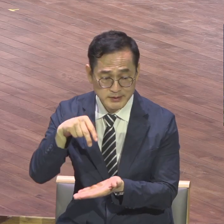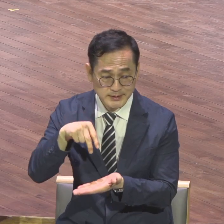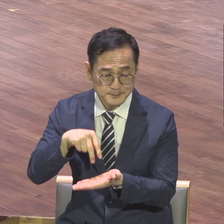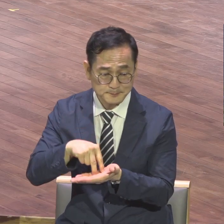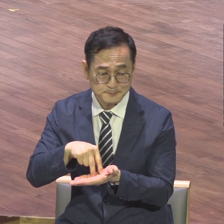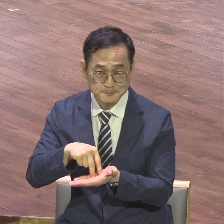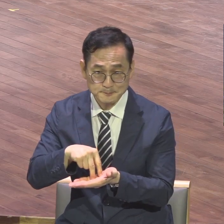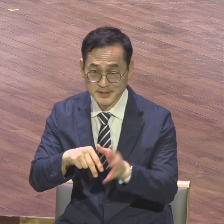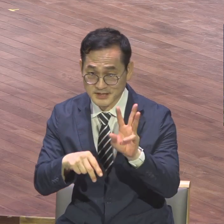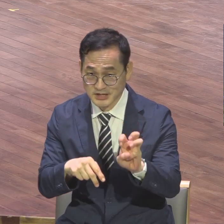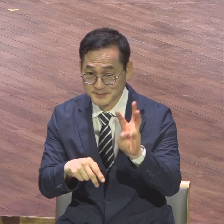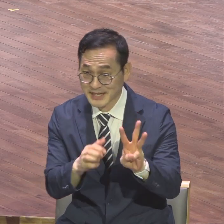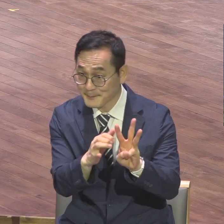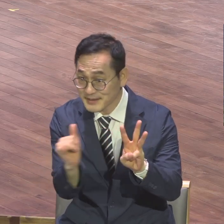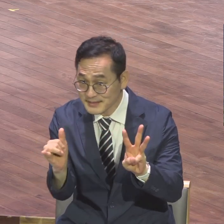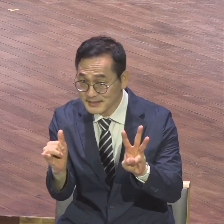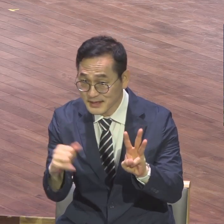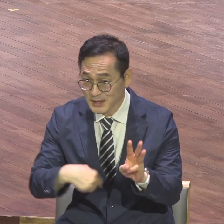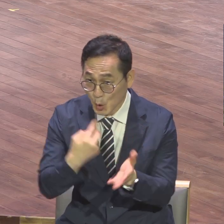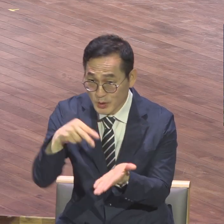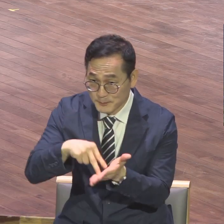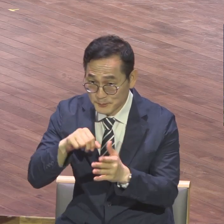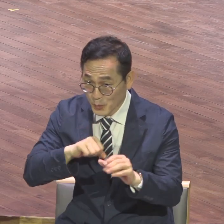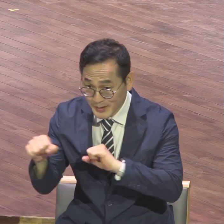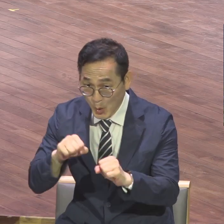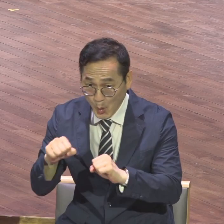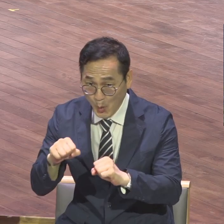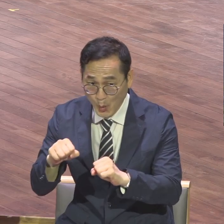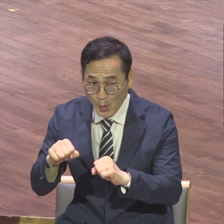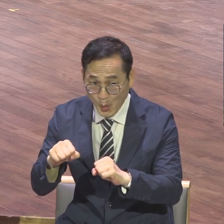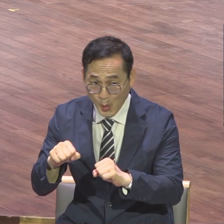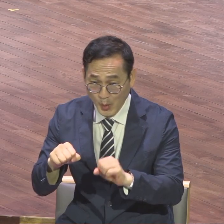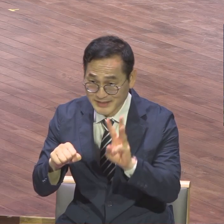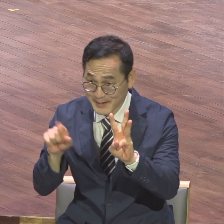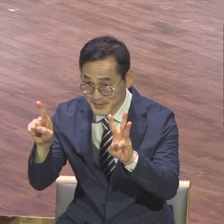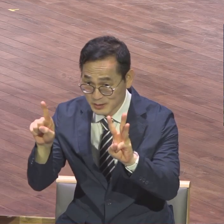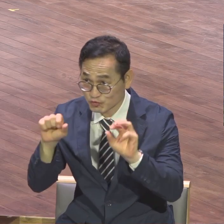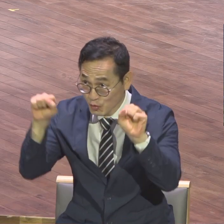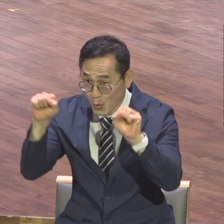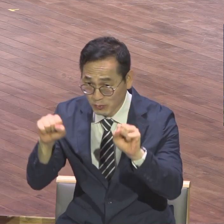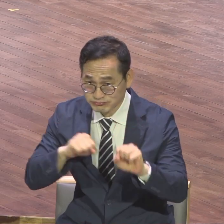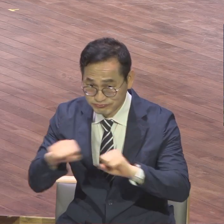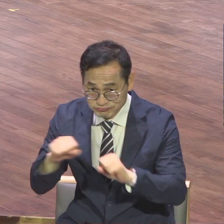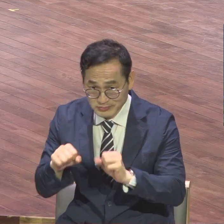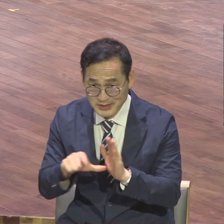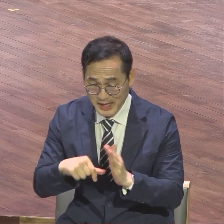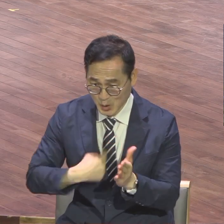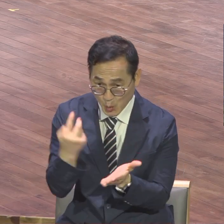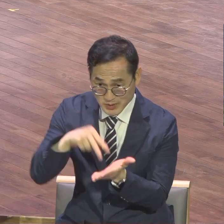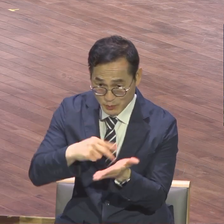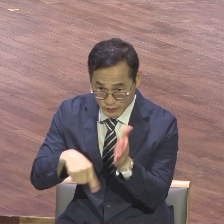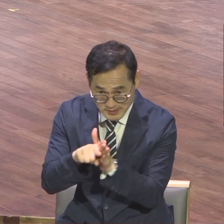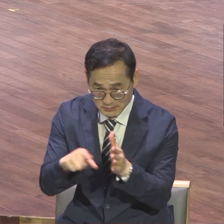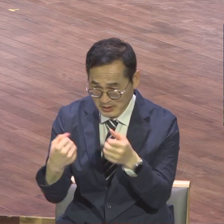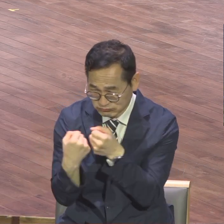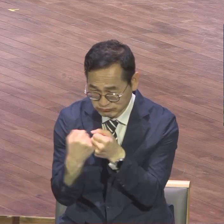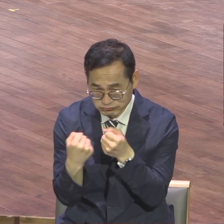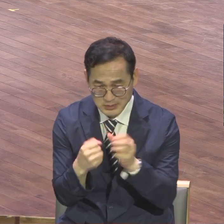독립하겠다고 33년 그 기독교인들이에요. 목사 기독교인들이 딱 교회가 그렇게 나라에 영향을